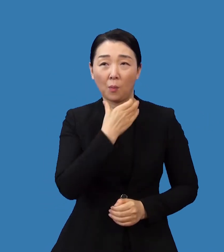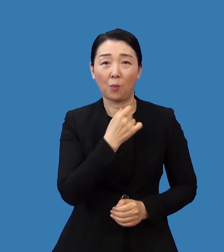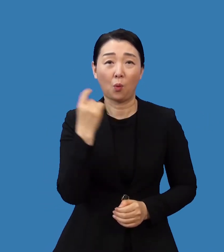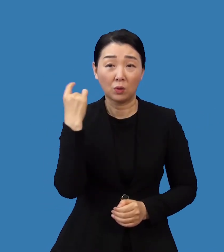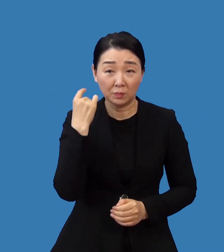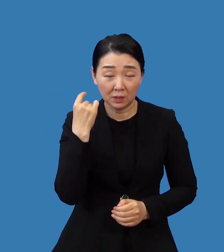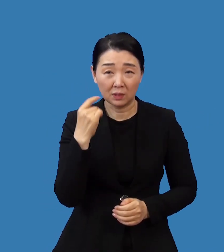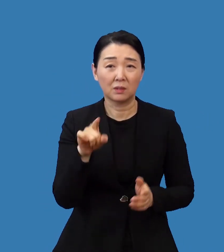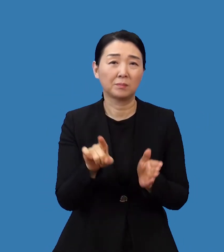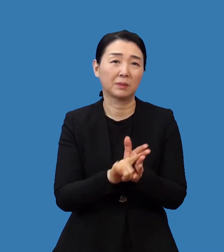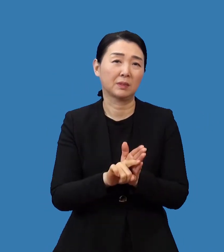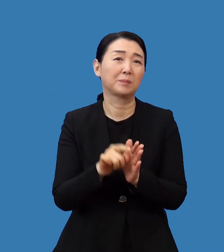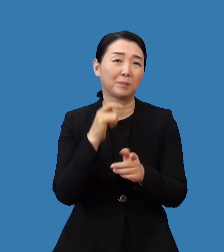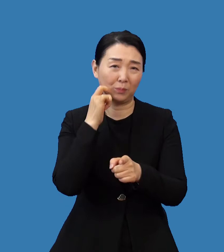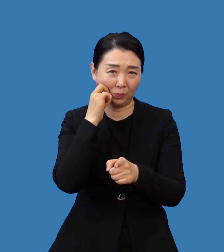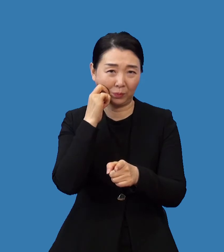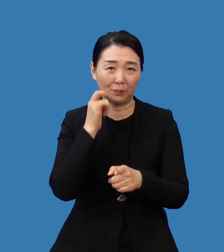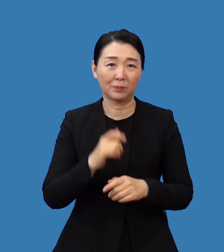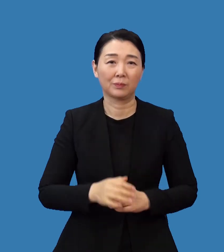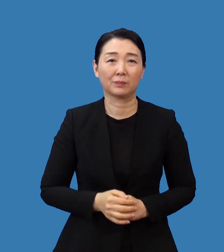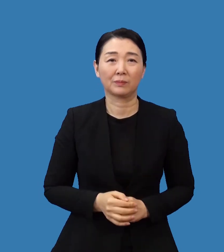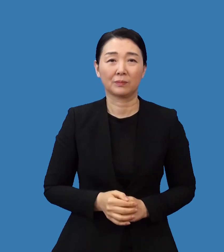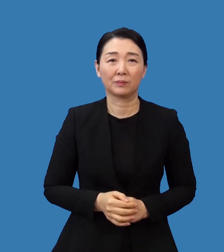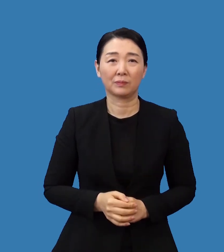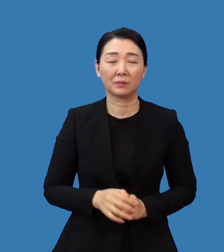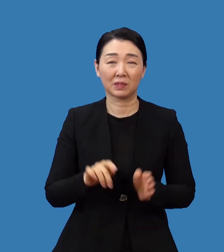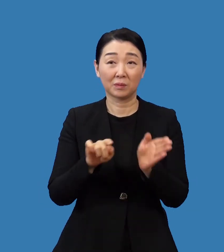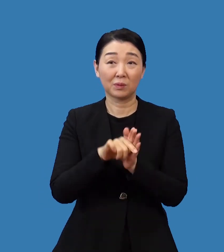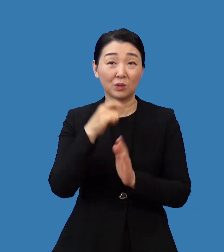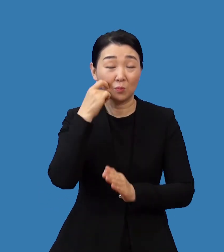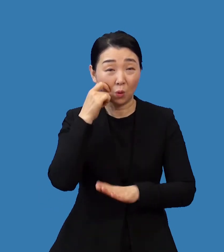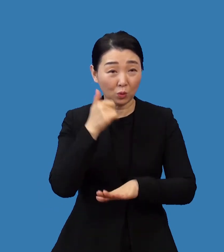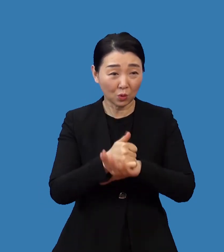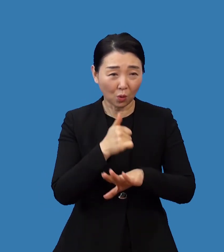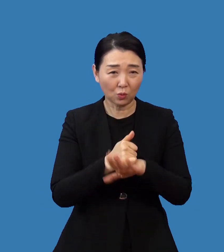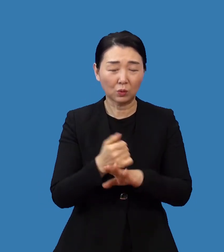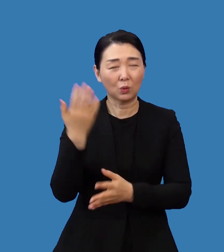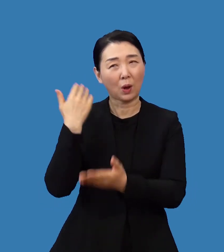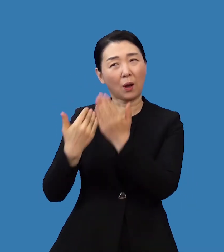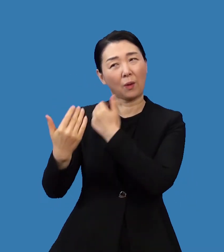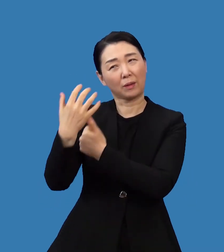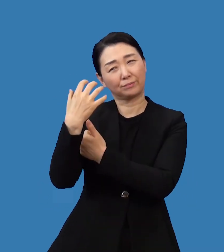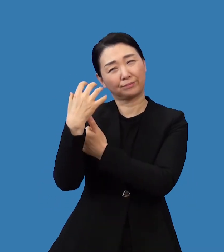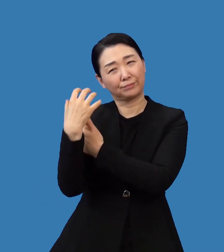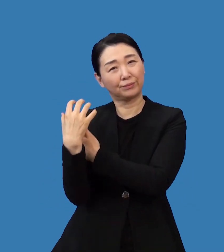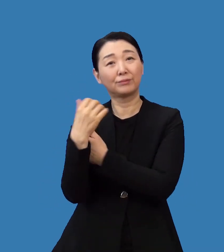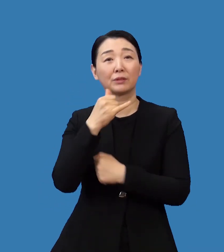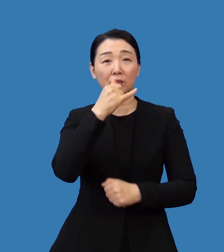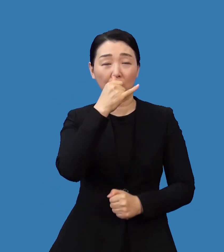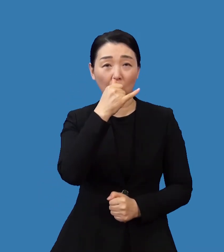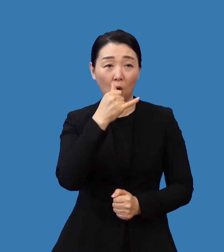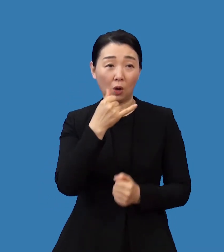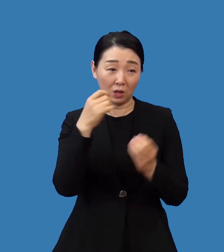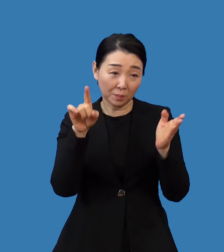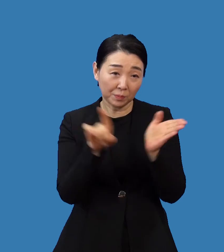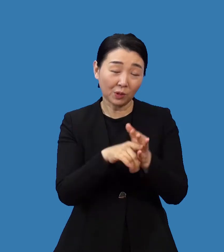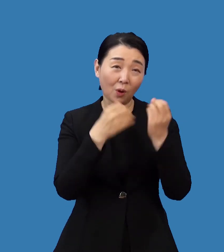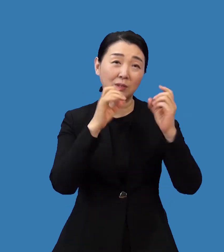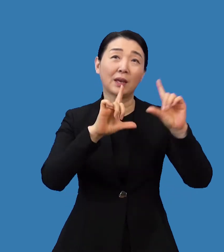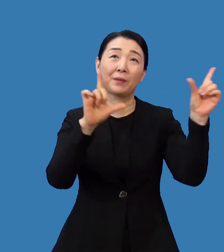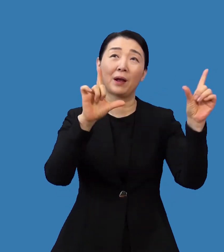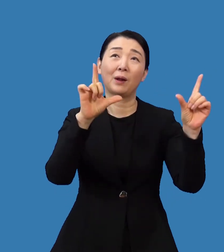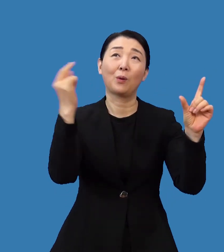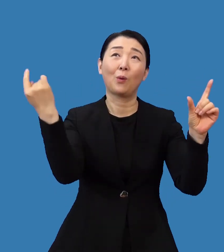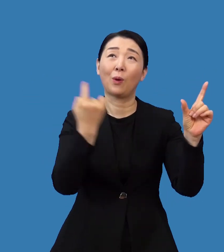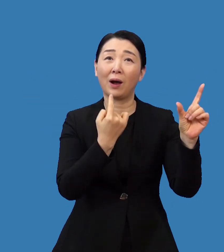그 뉴스를 믿지 못하는 것입니다. 믿지 못하면 과거에 묶이는 것입니다. 믿으면 새날이 기다리고